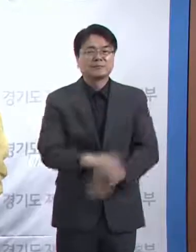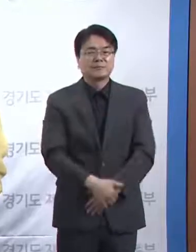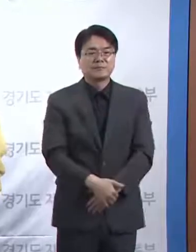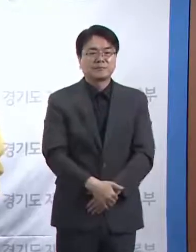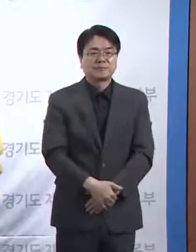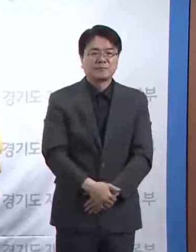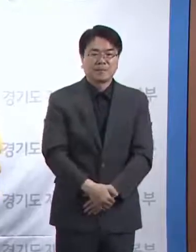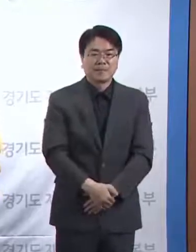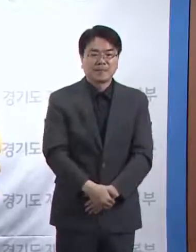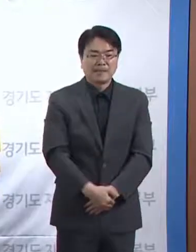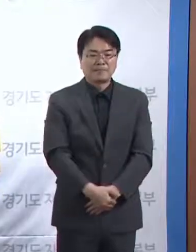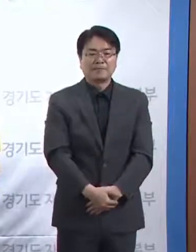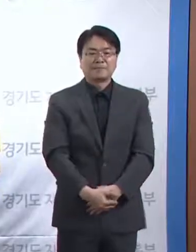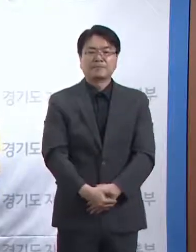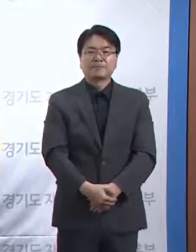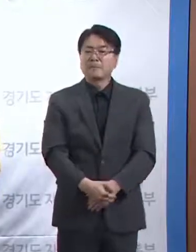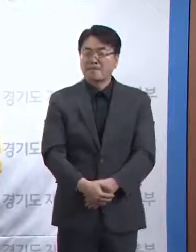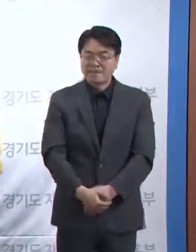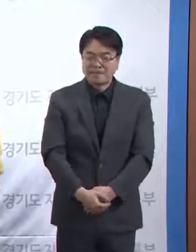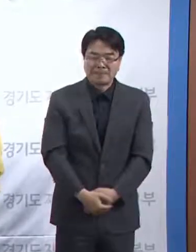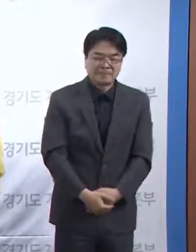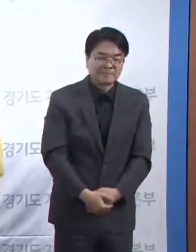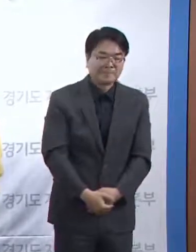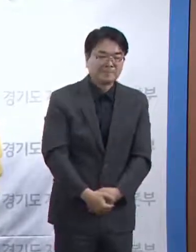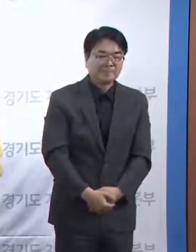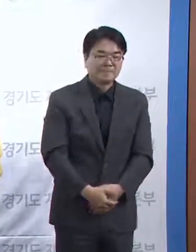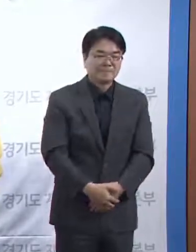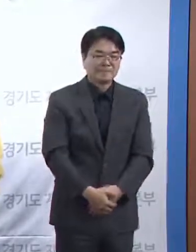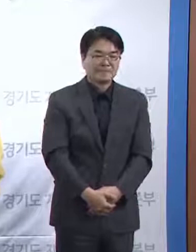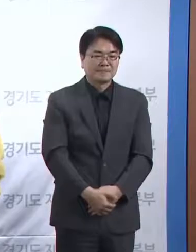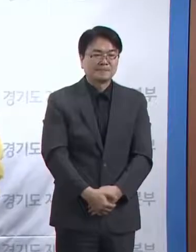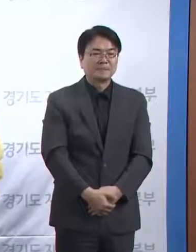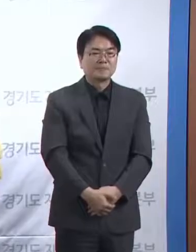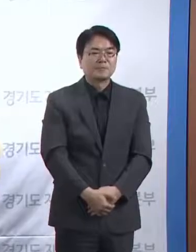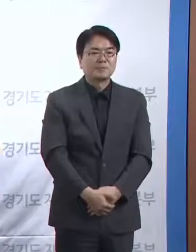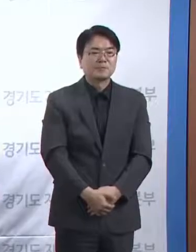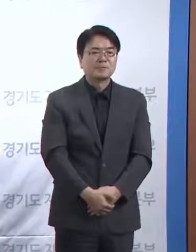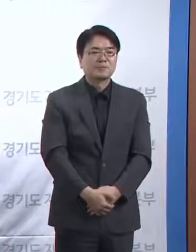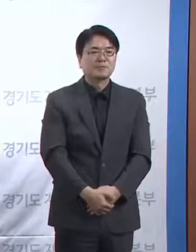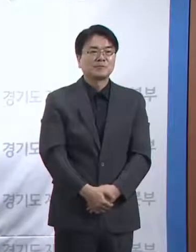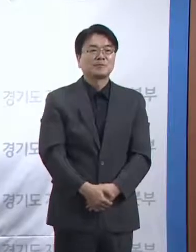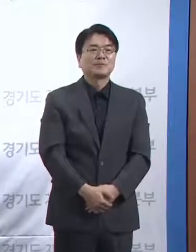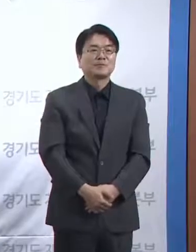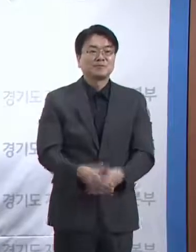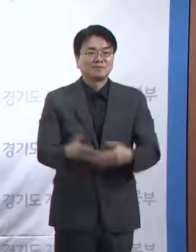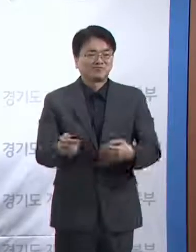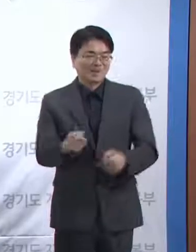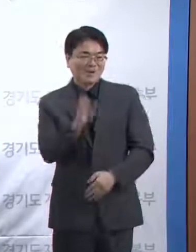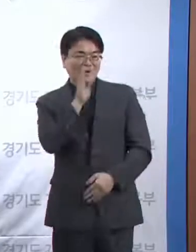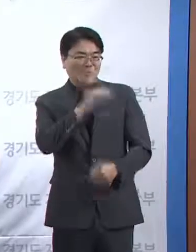제가 좀 네. 우리 원내 대표님 네. 실권을 가지고 계신가요?